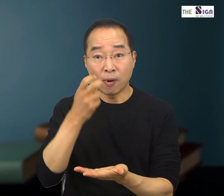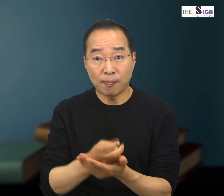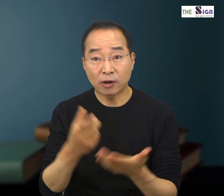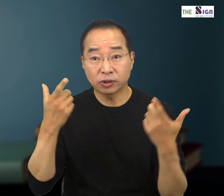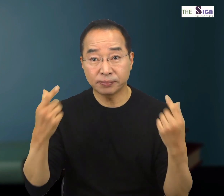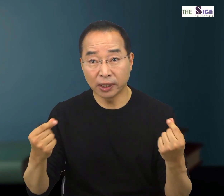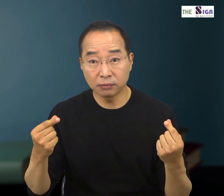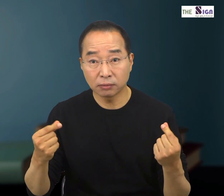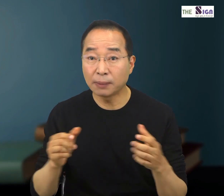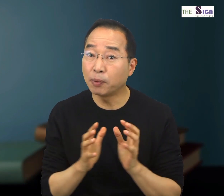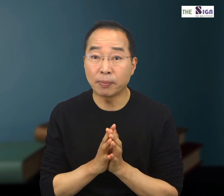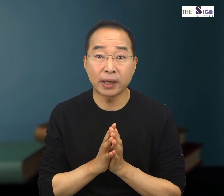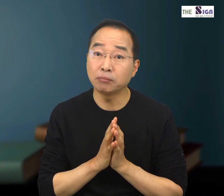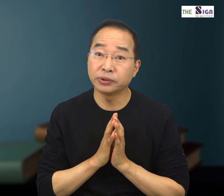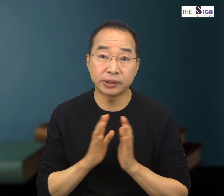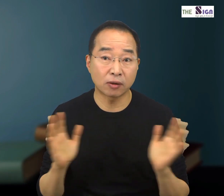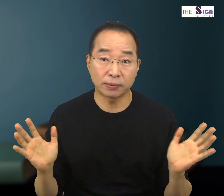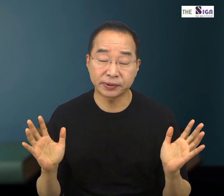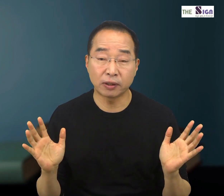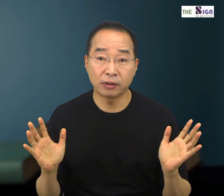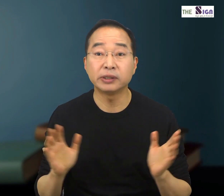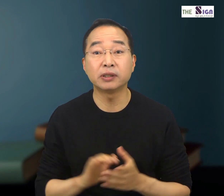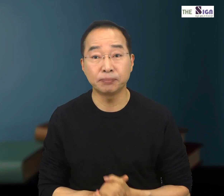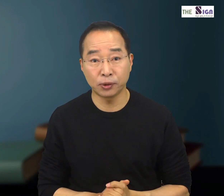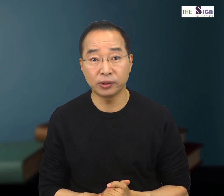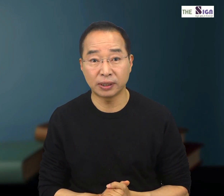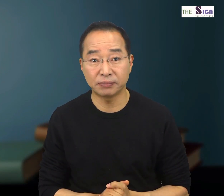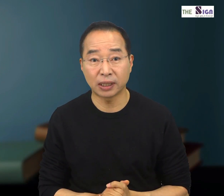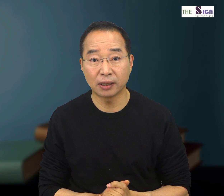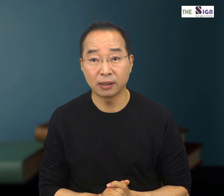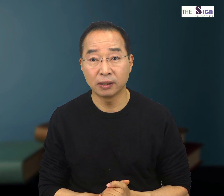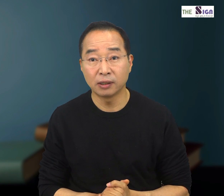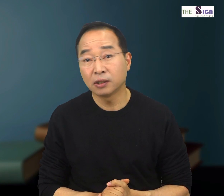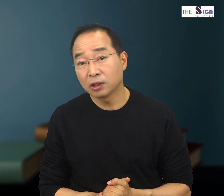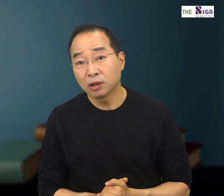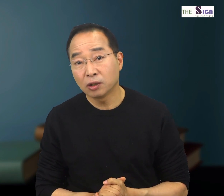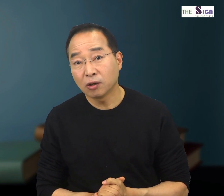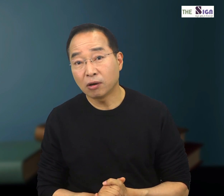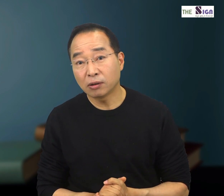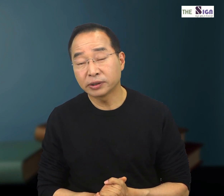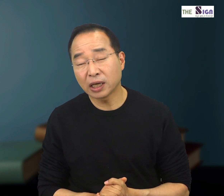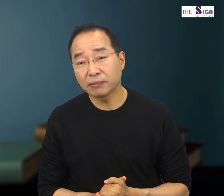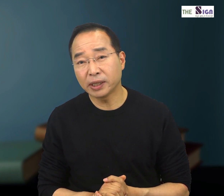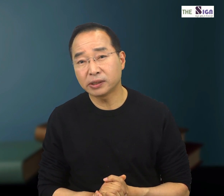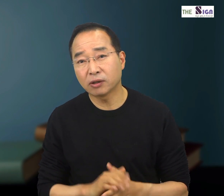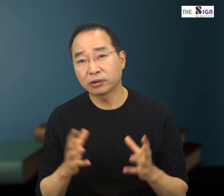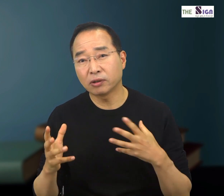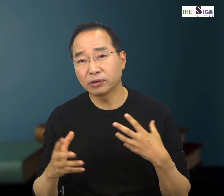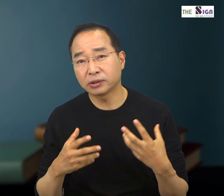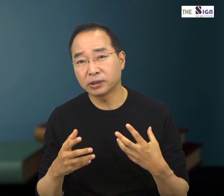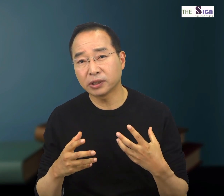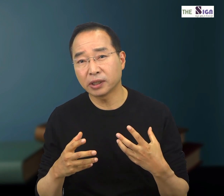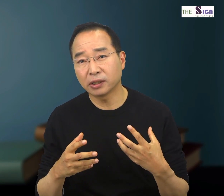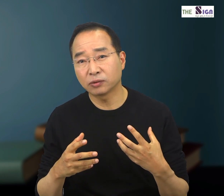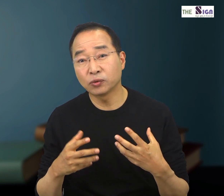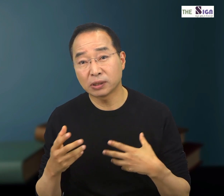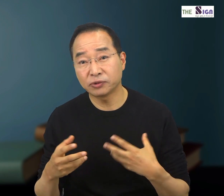법하고 쓰면 난 법에 문제가 없어, 이런 표현이 됩니다. 그 다음에 이제 어떤 것들을 이제 동사무소나